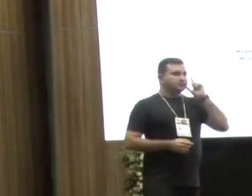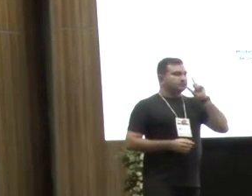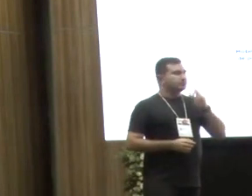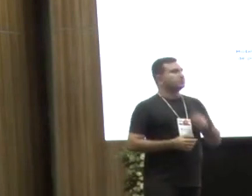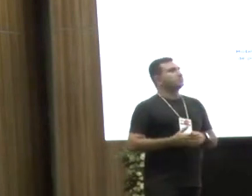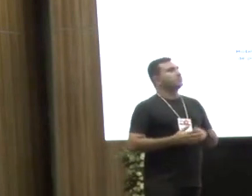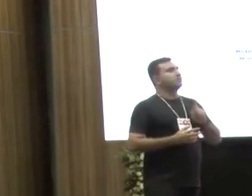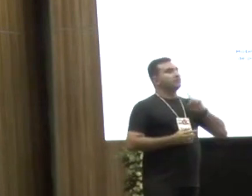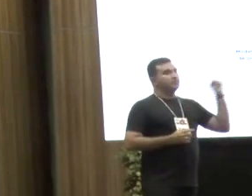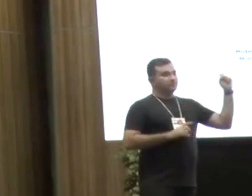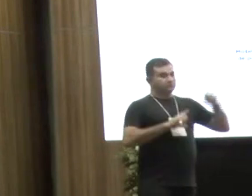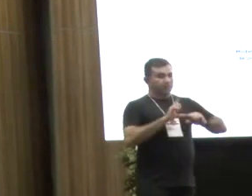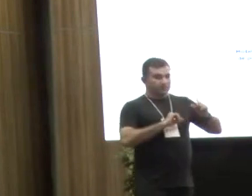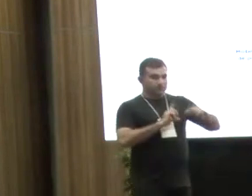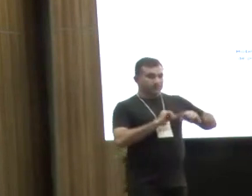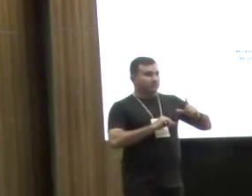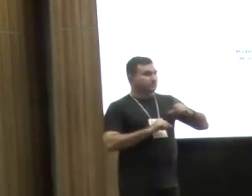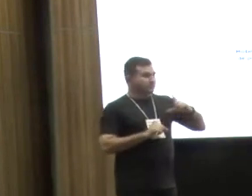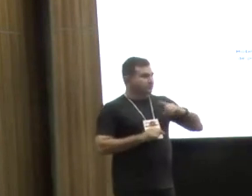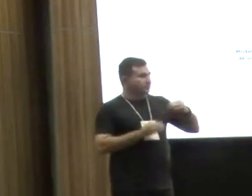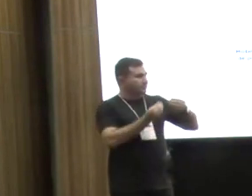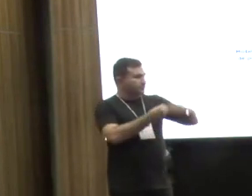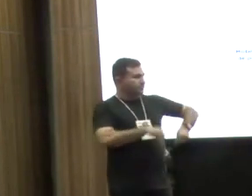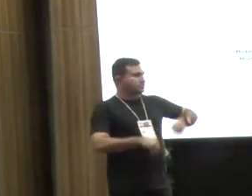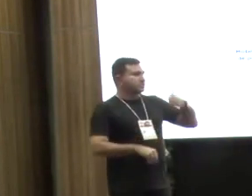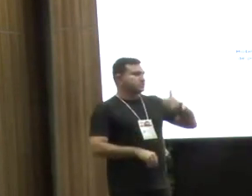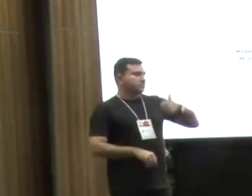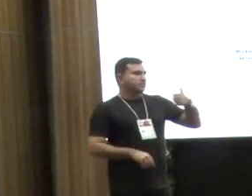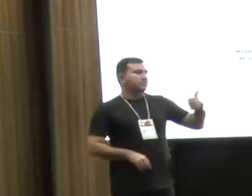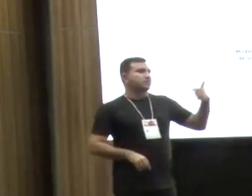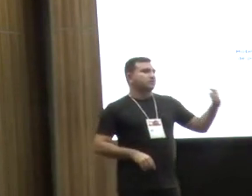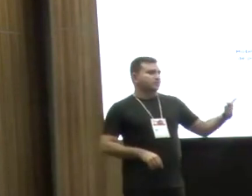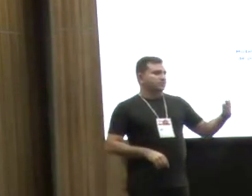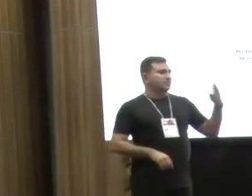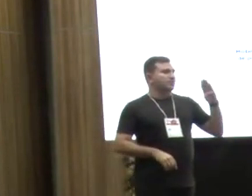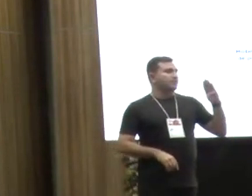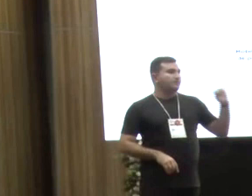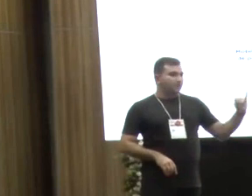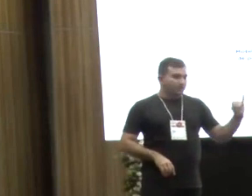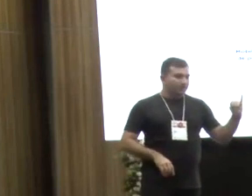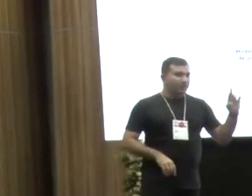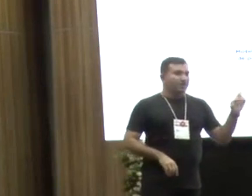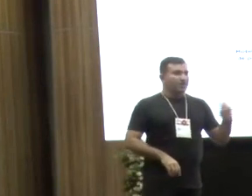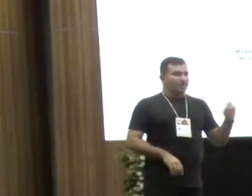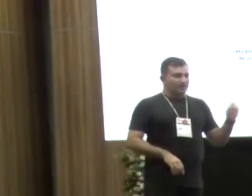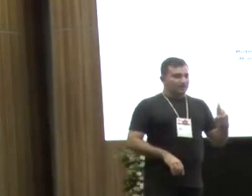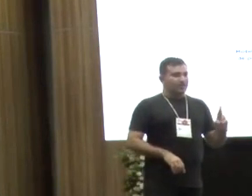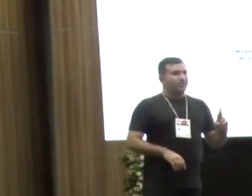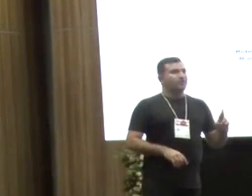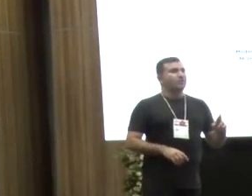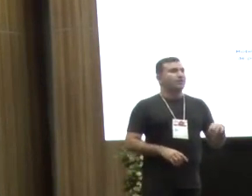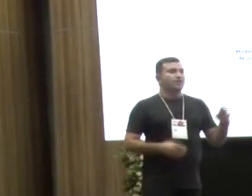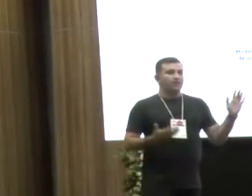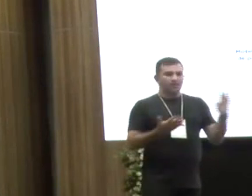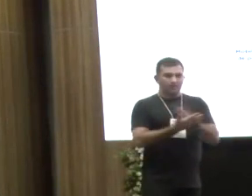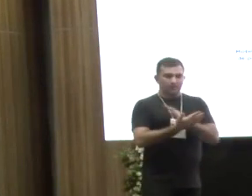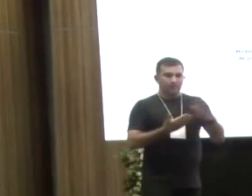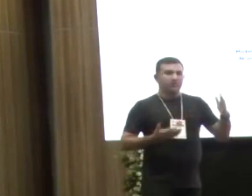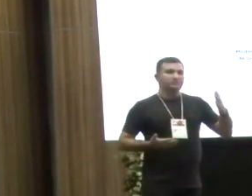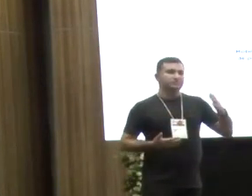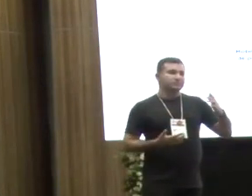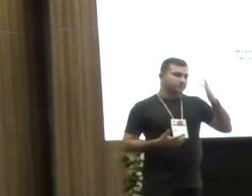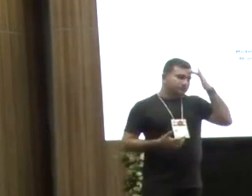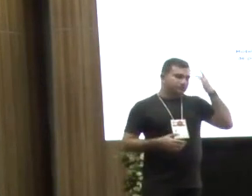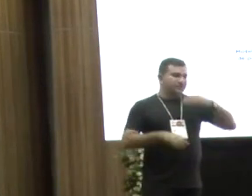de Brasília, de 112 bilhões de reais com a evasão do ensino médio no